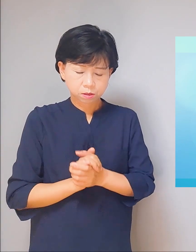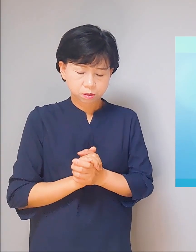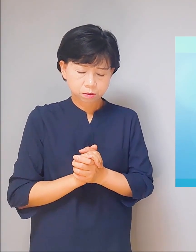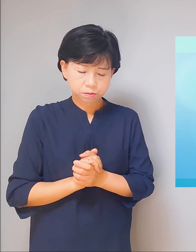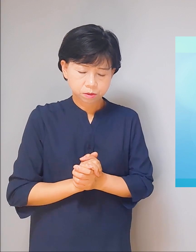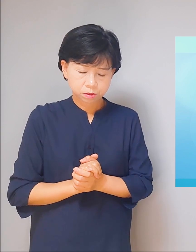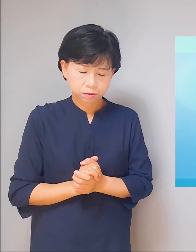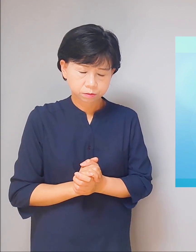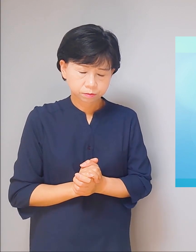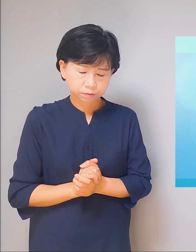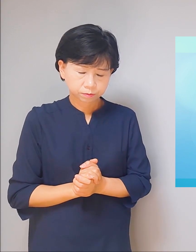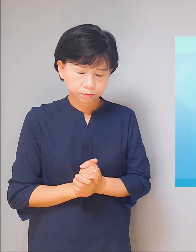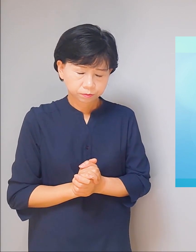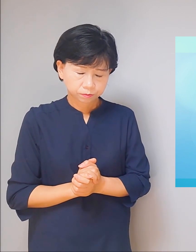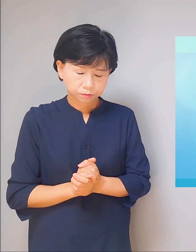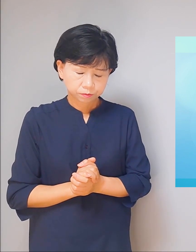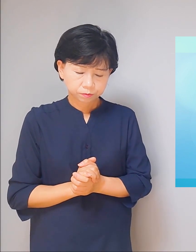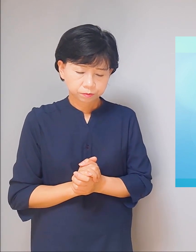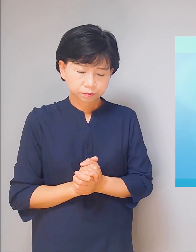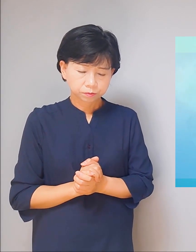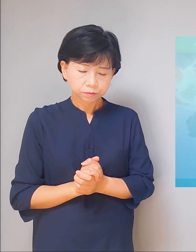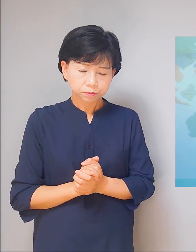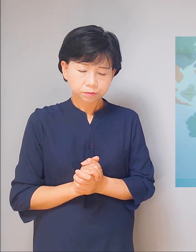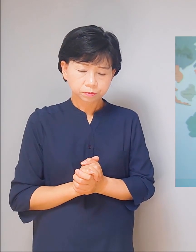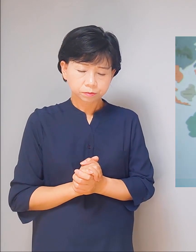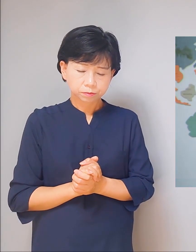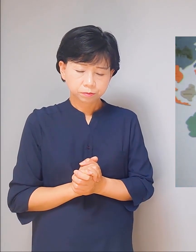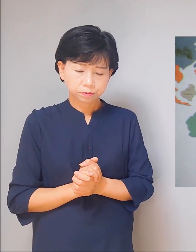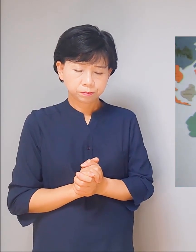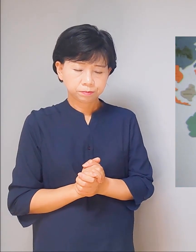것을 믿사옵나이다. 아멘.